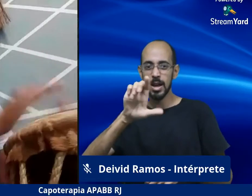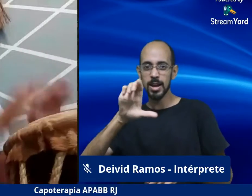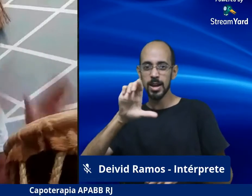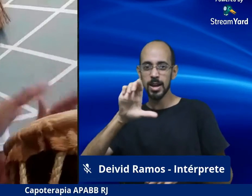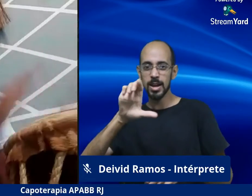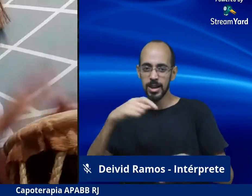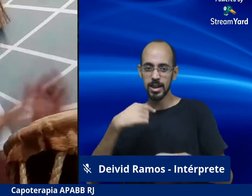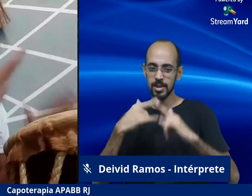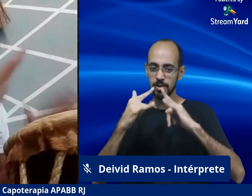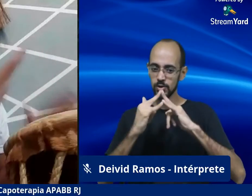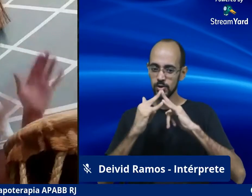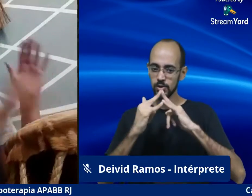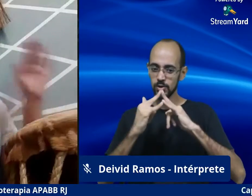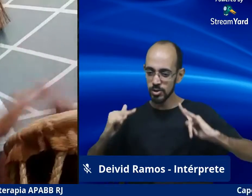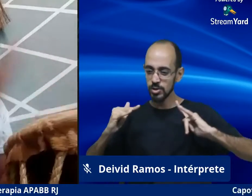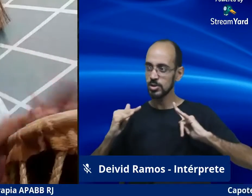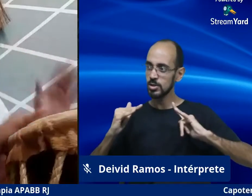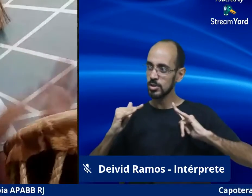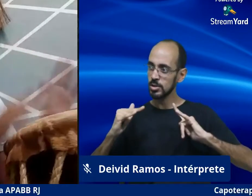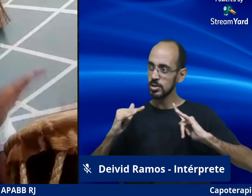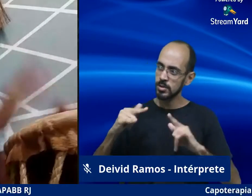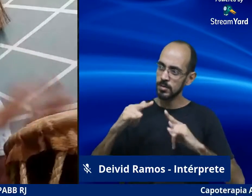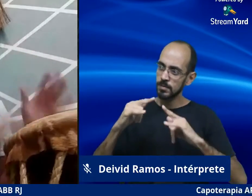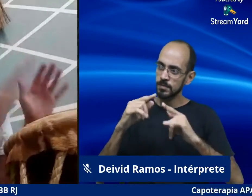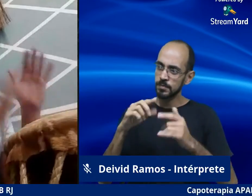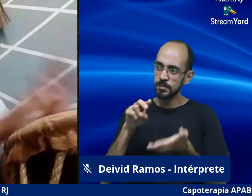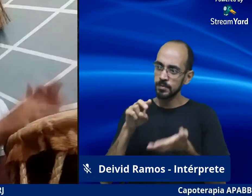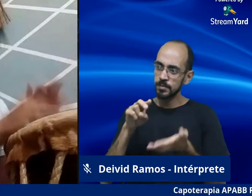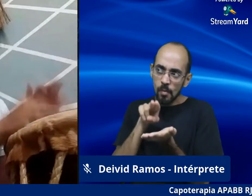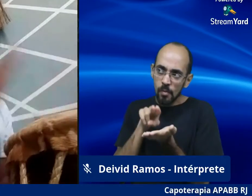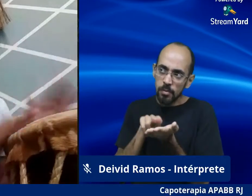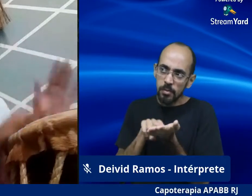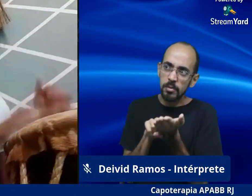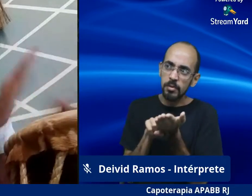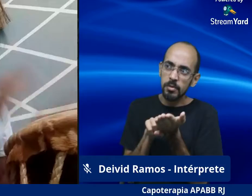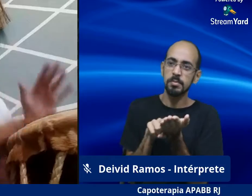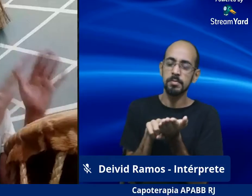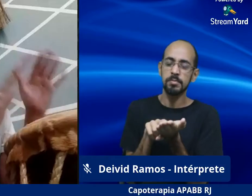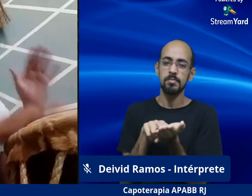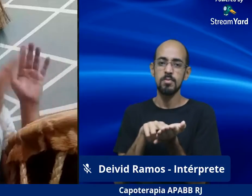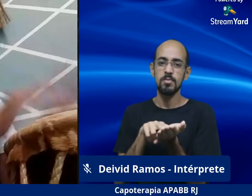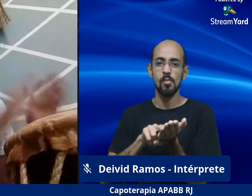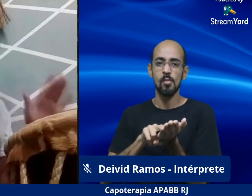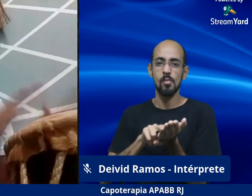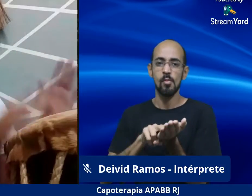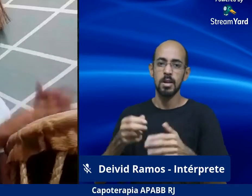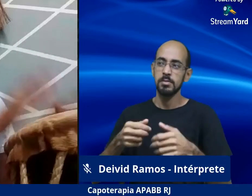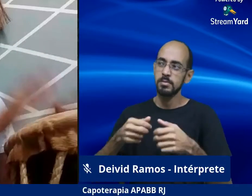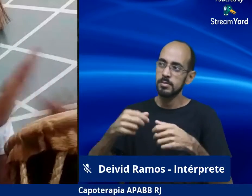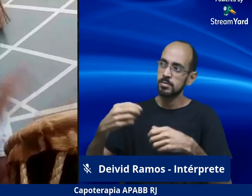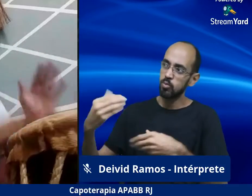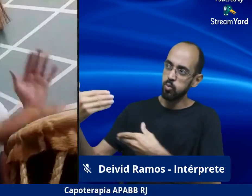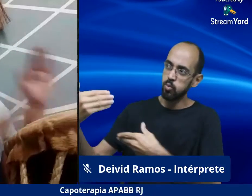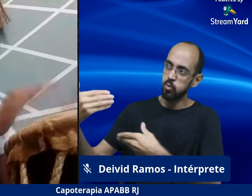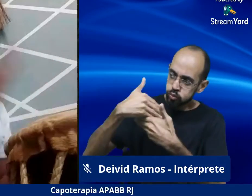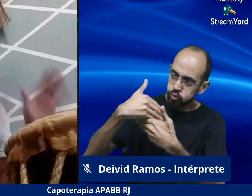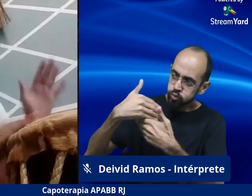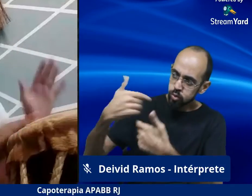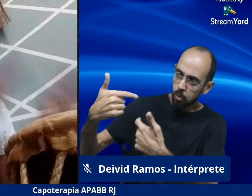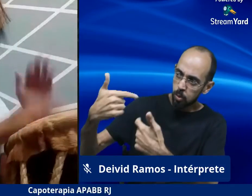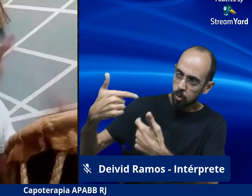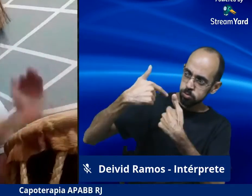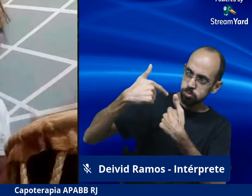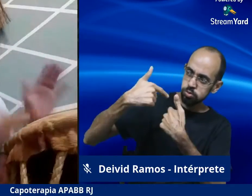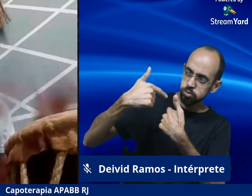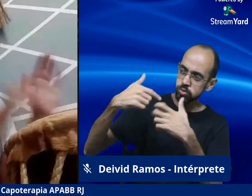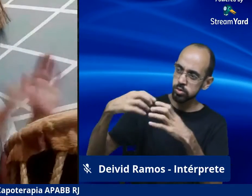um guerreiro, certo dia na cabana um guerreiro foi atacado numa tribo pra